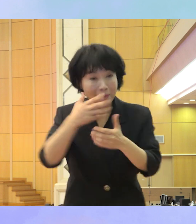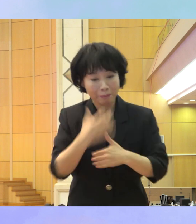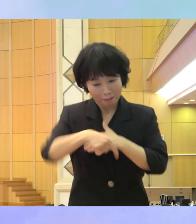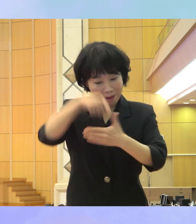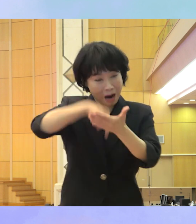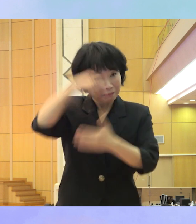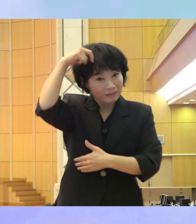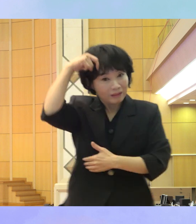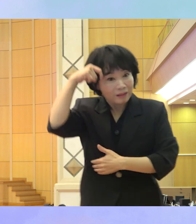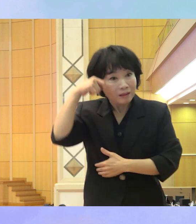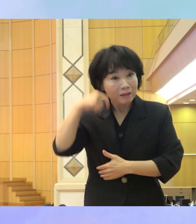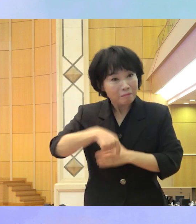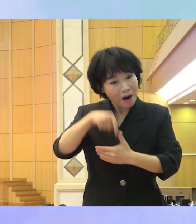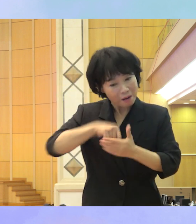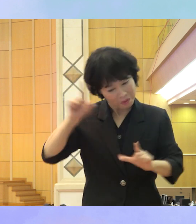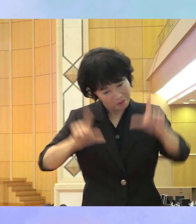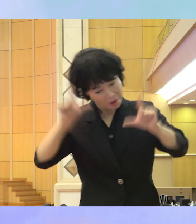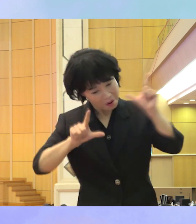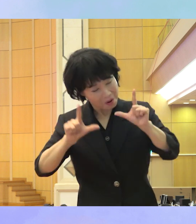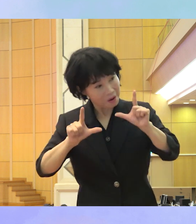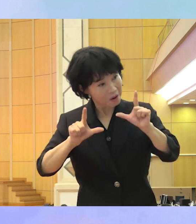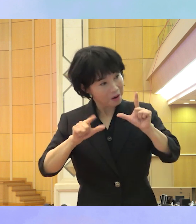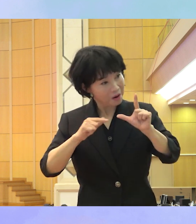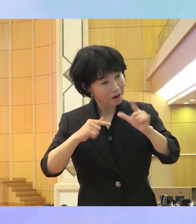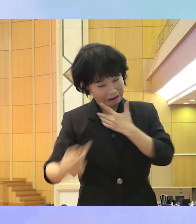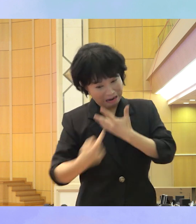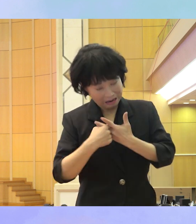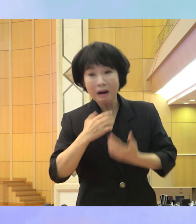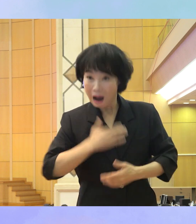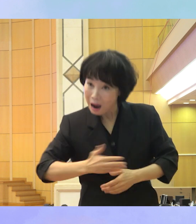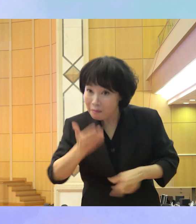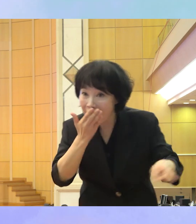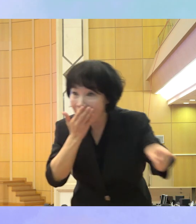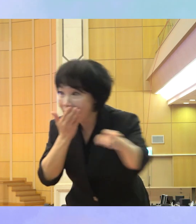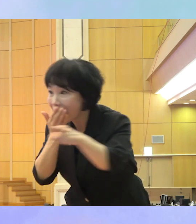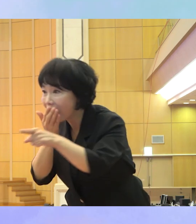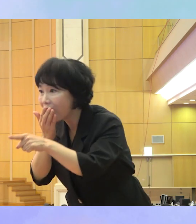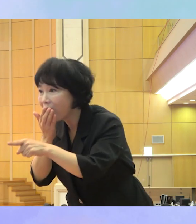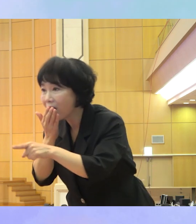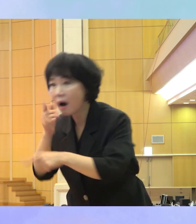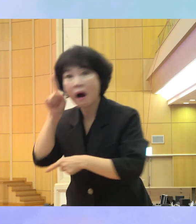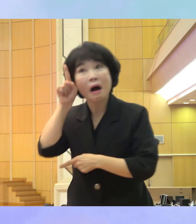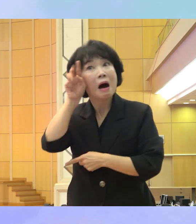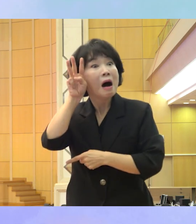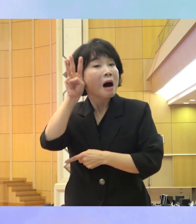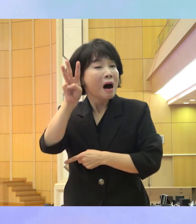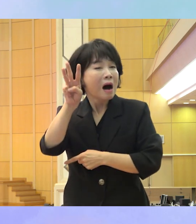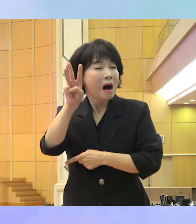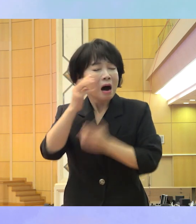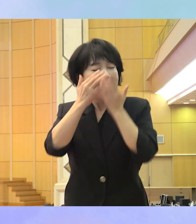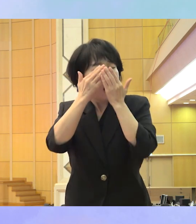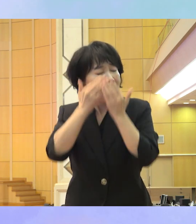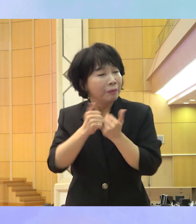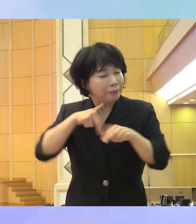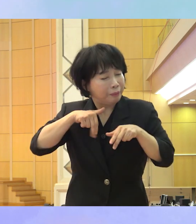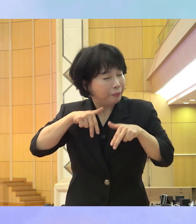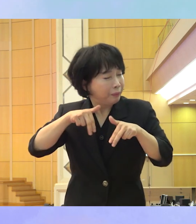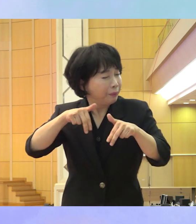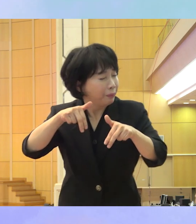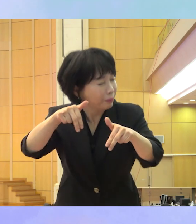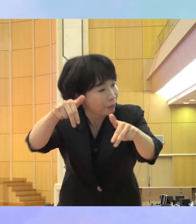심정, 아브라함의 그 심정은 그 3일 길이 얼마나 길고 얼마나 그